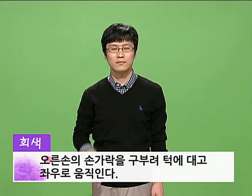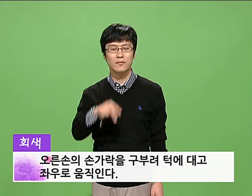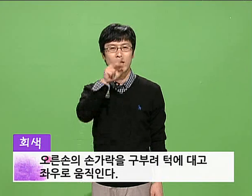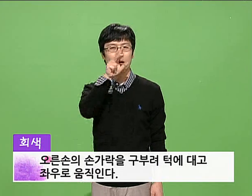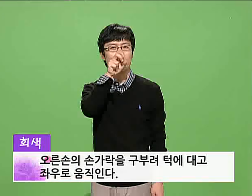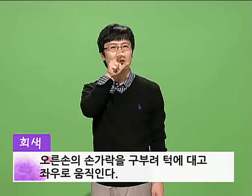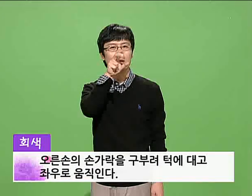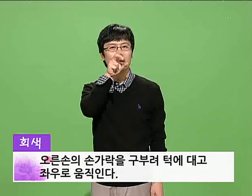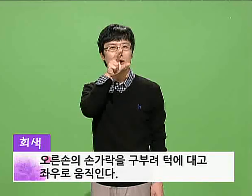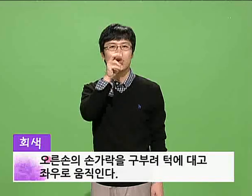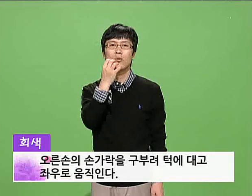회색.